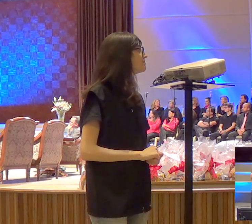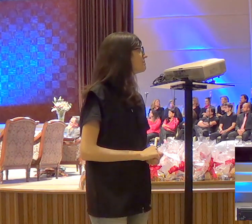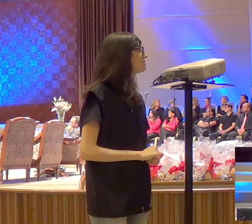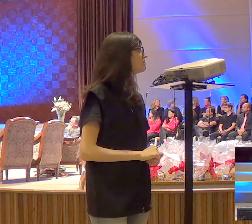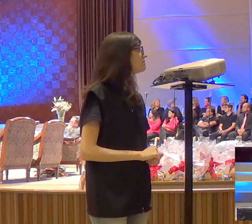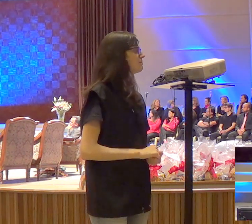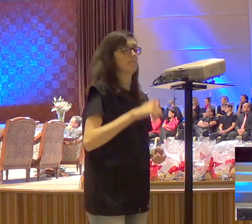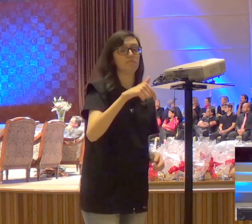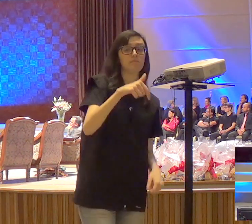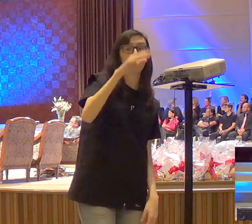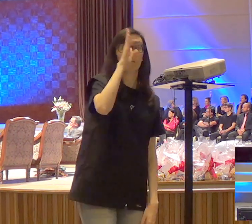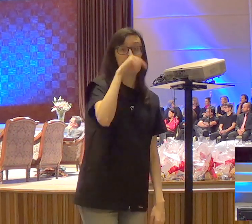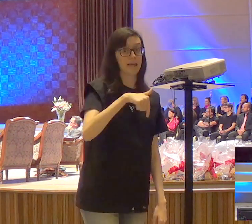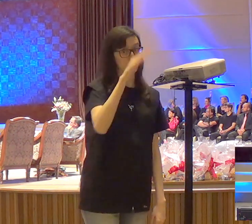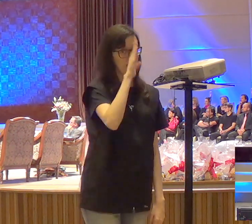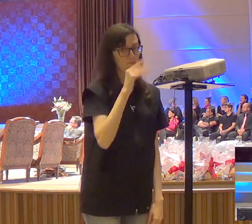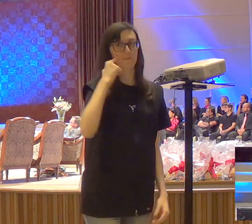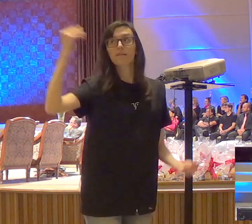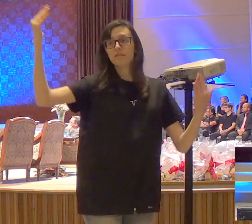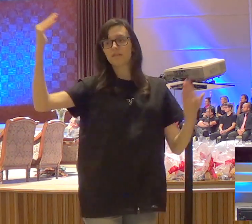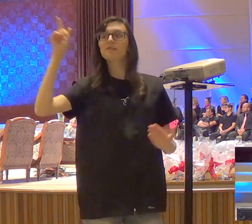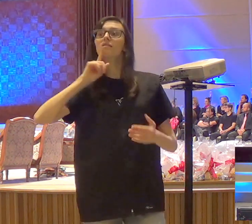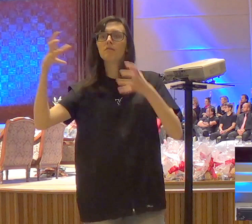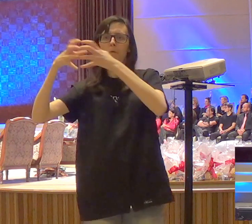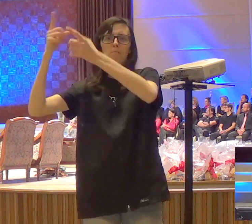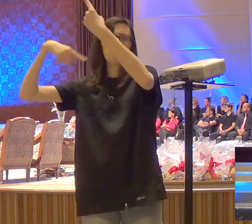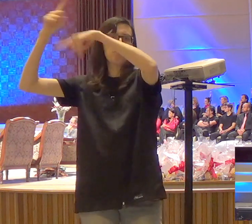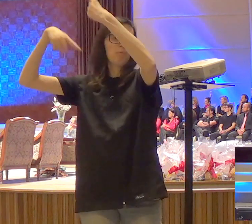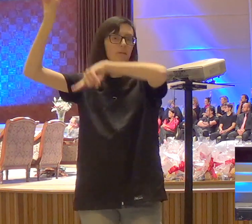these pictures are here are of women who are currently in prison.